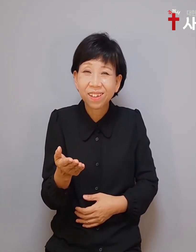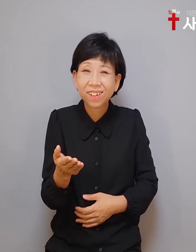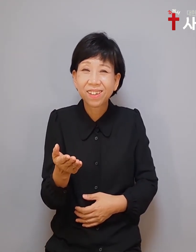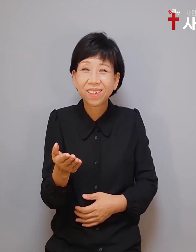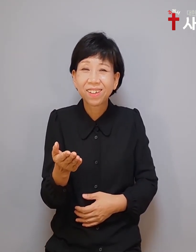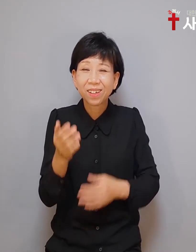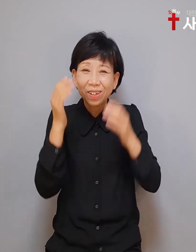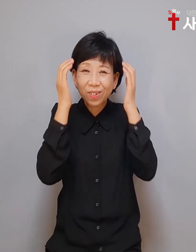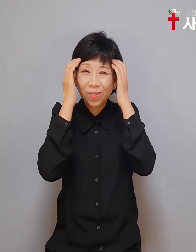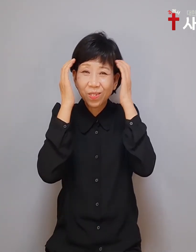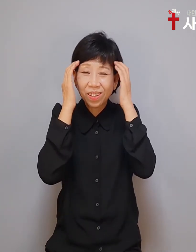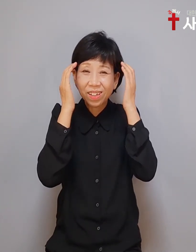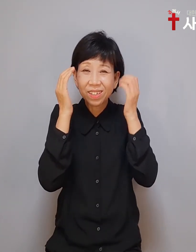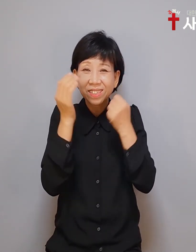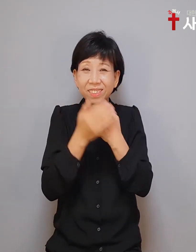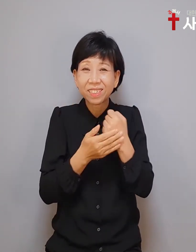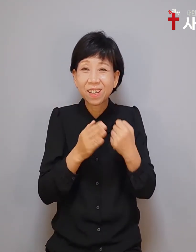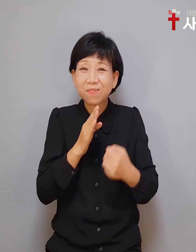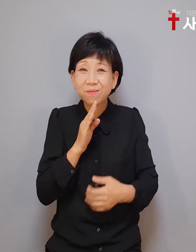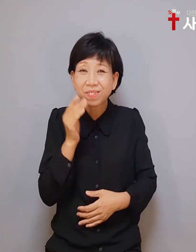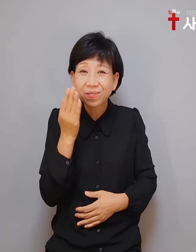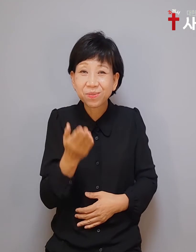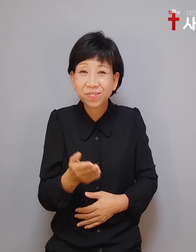고난이 은혜일까요?